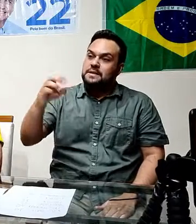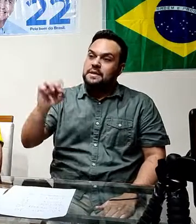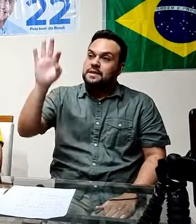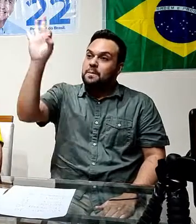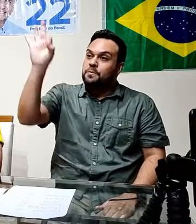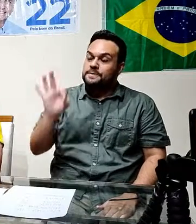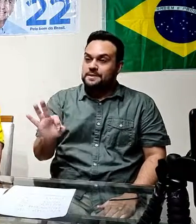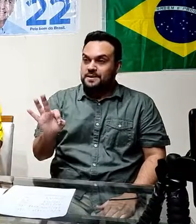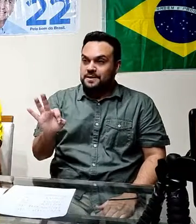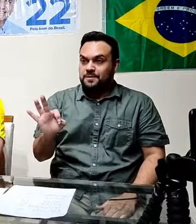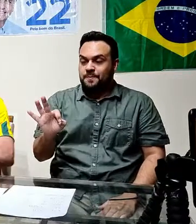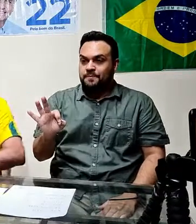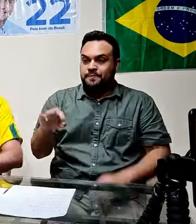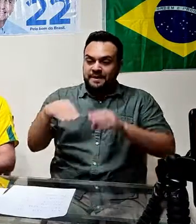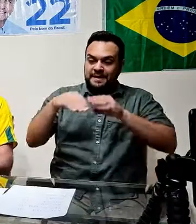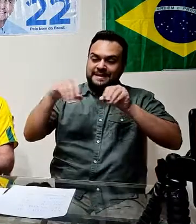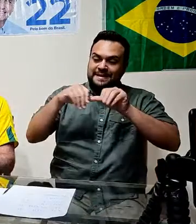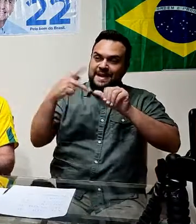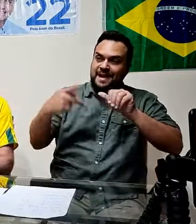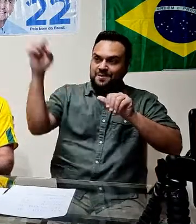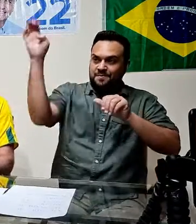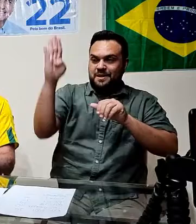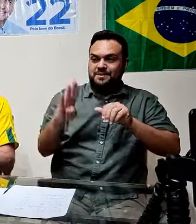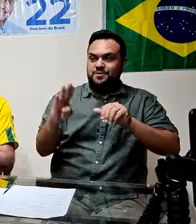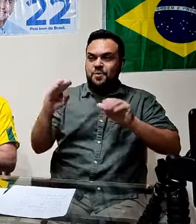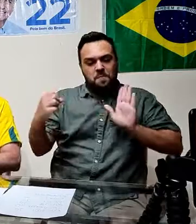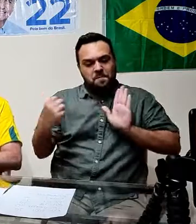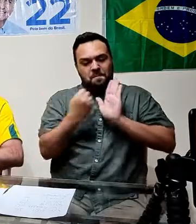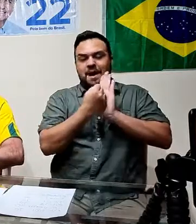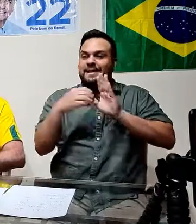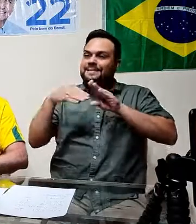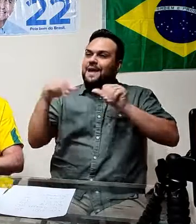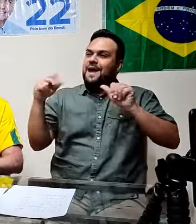30% do território brasileiro demarcado como terra indígena. Você acha